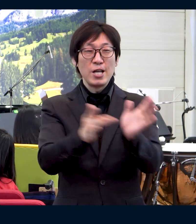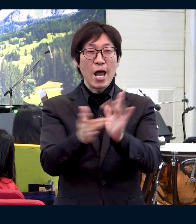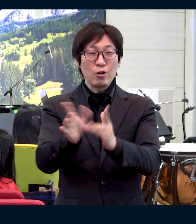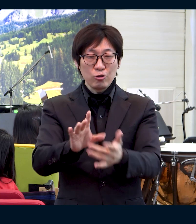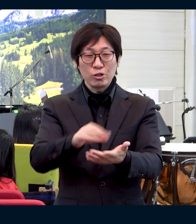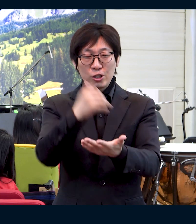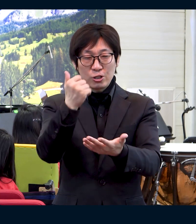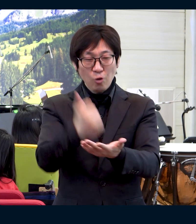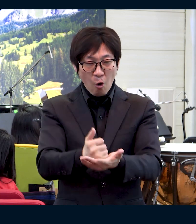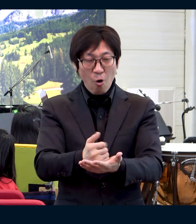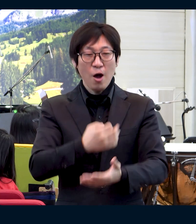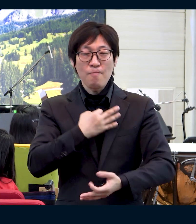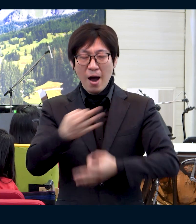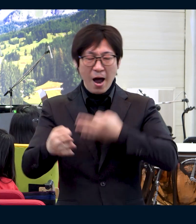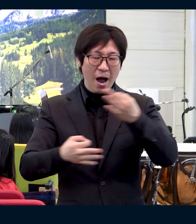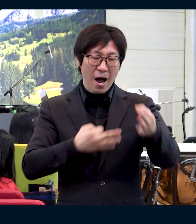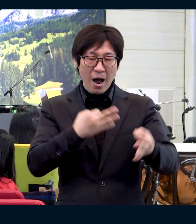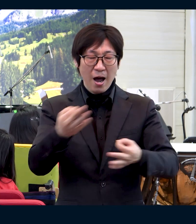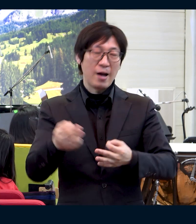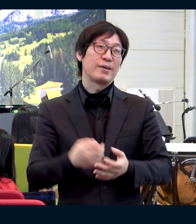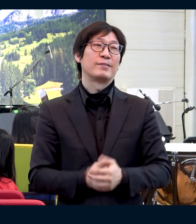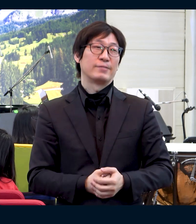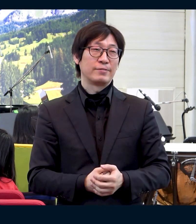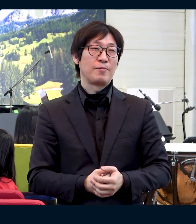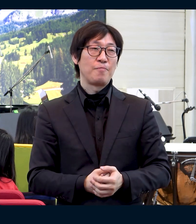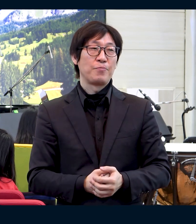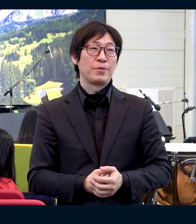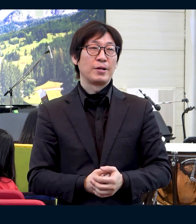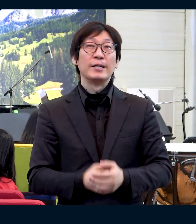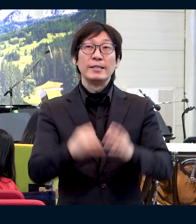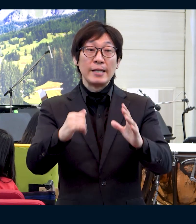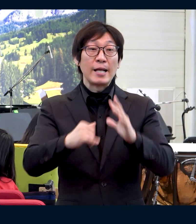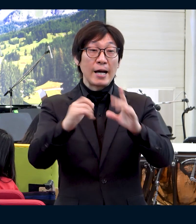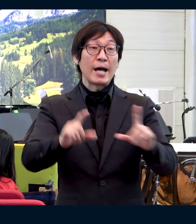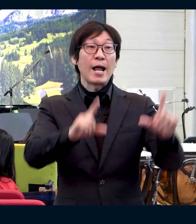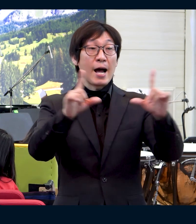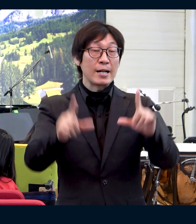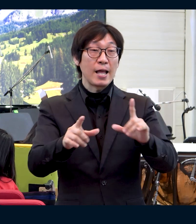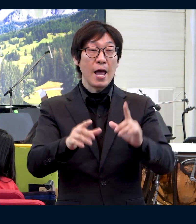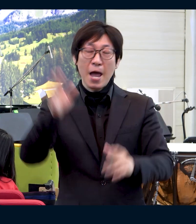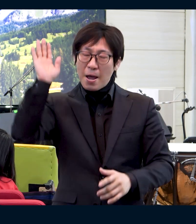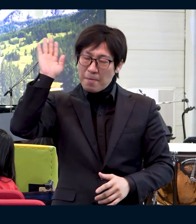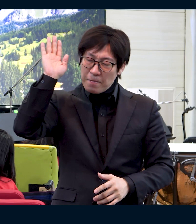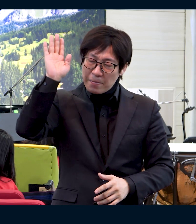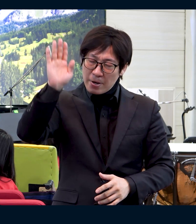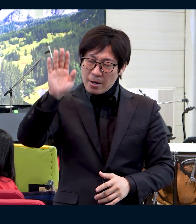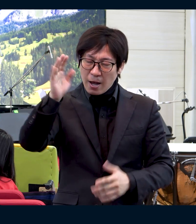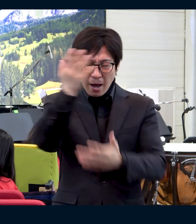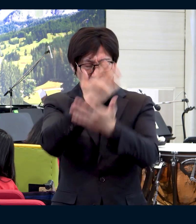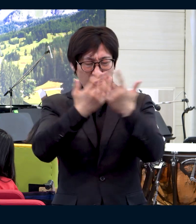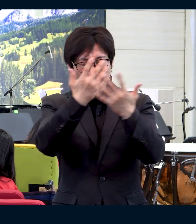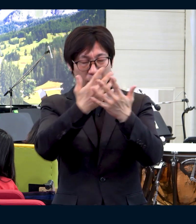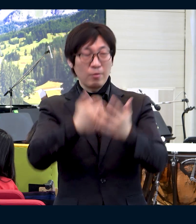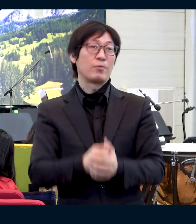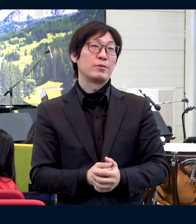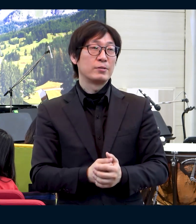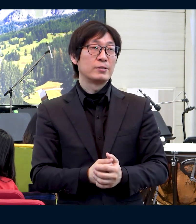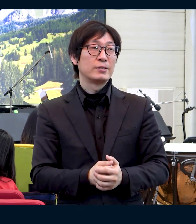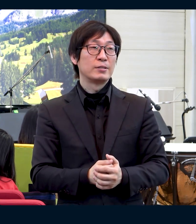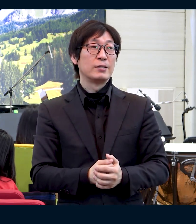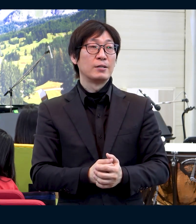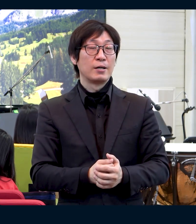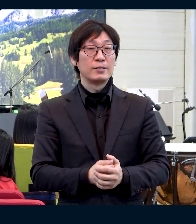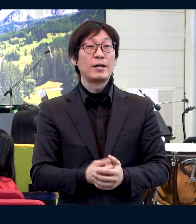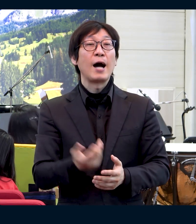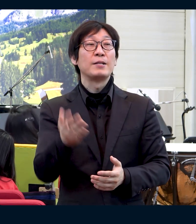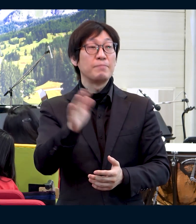외에는 답이 없다라는 절규였습니다. 이 시대를 살며 미래에 어떠한 소망도 기대도 없이 철없어 보이는